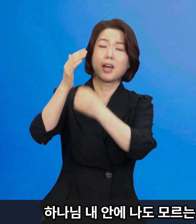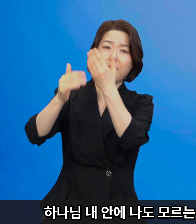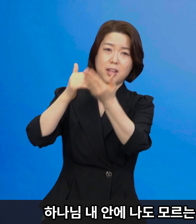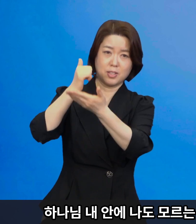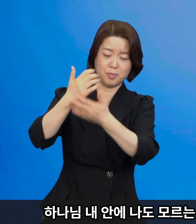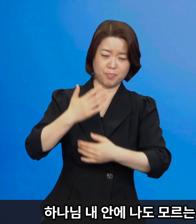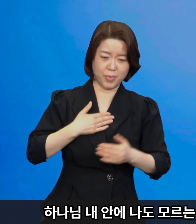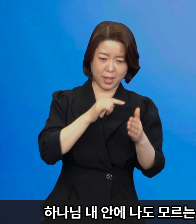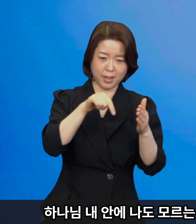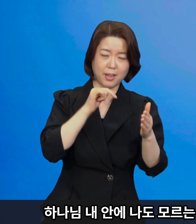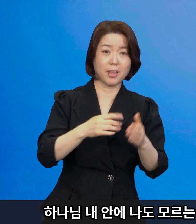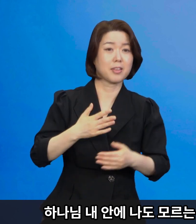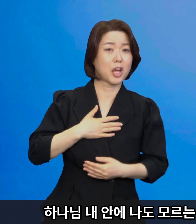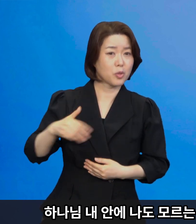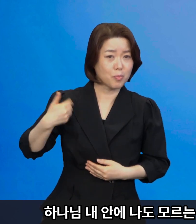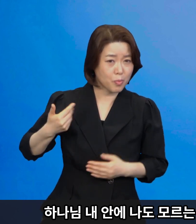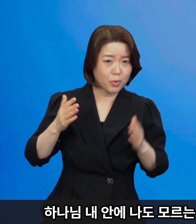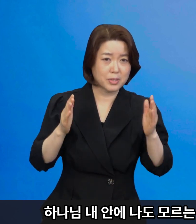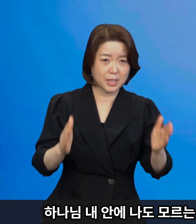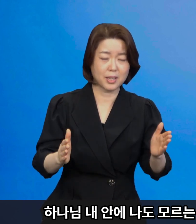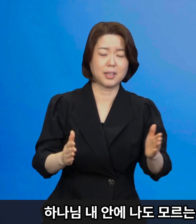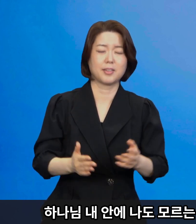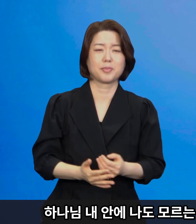내 안에 나도 모르는 사이에